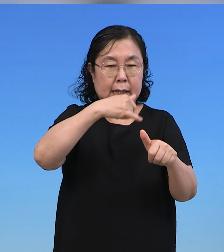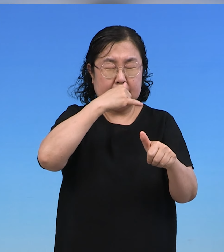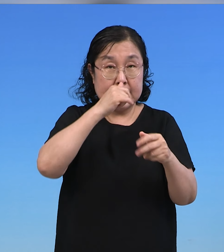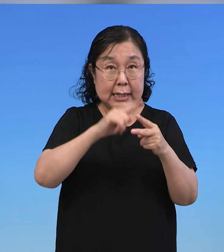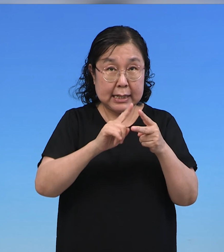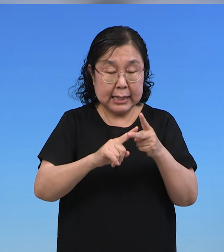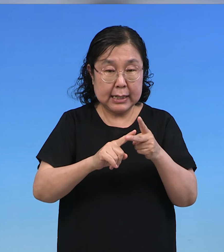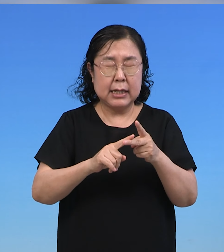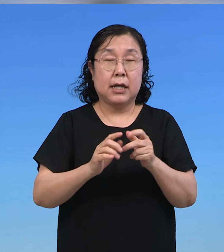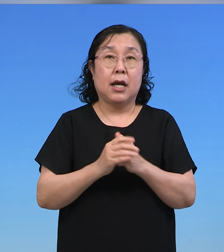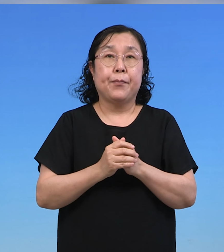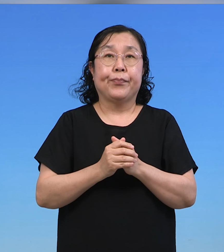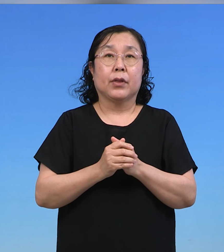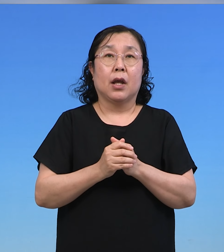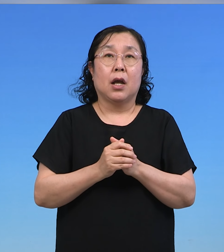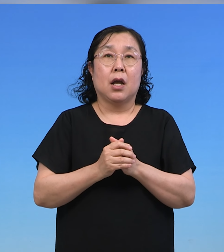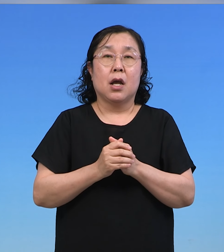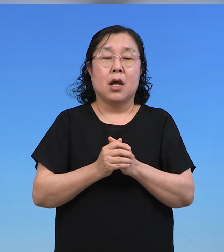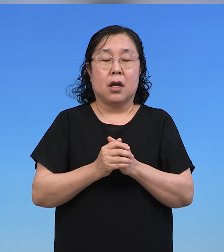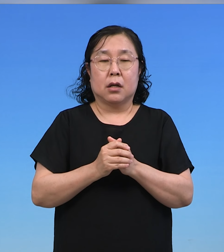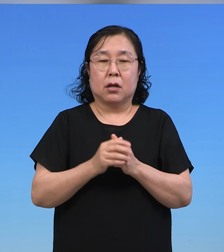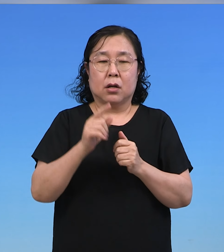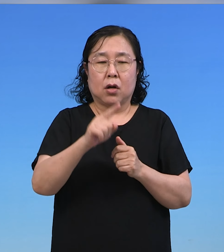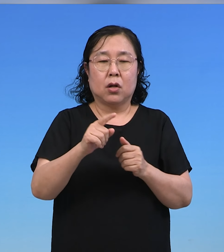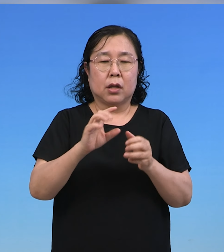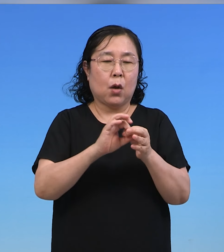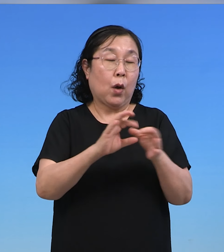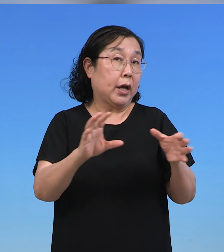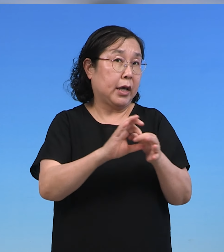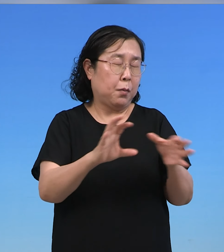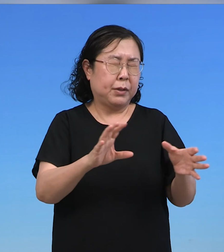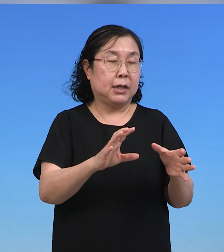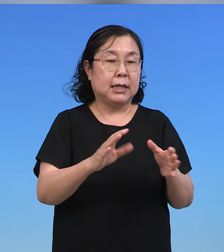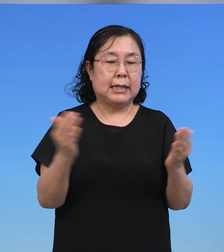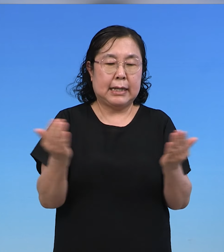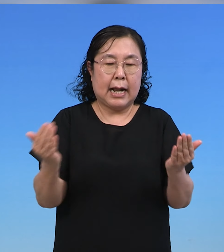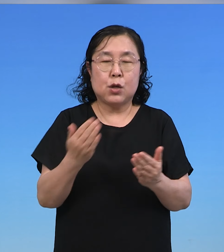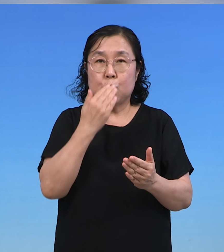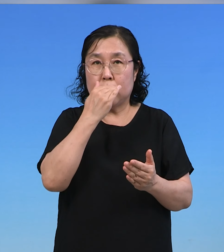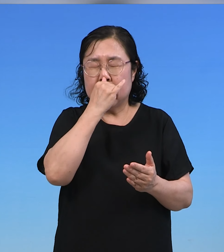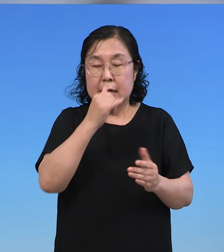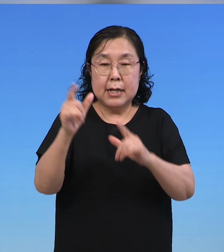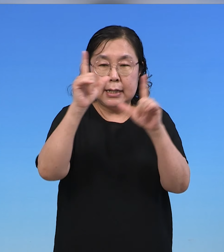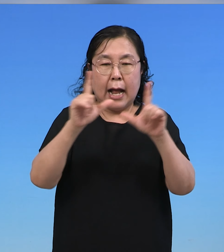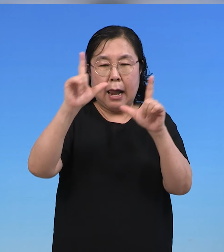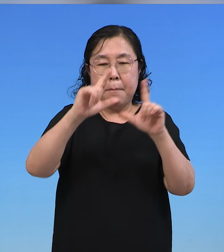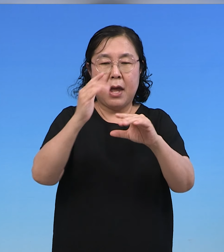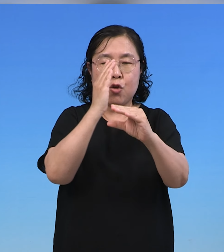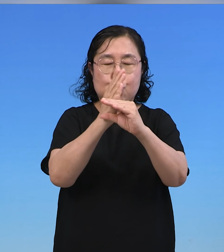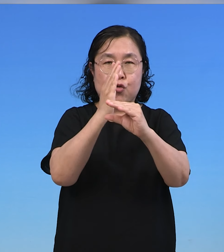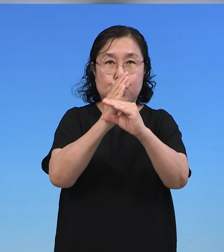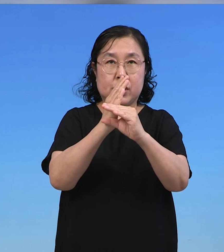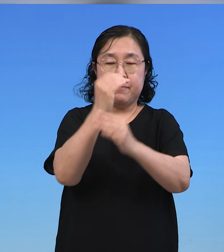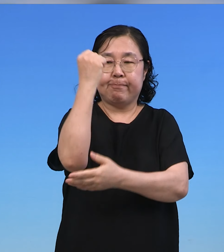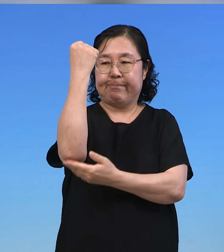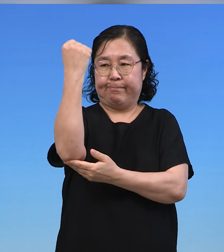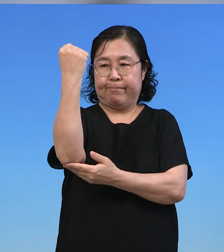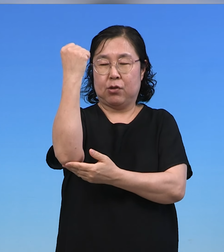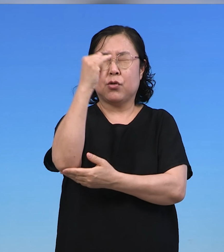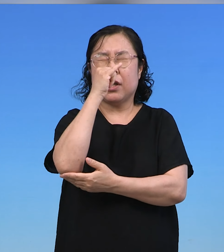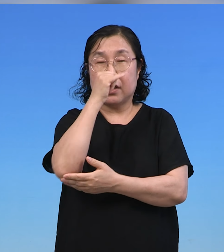않는 그 삶의 중심축이 있었다는 거예요. 삶의 중심축. 이 삶의 중심축이